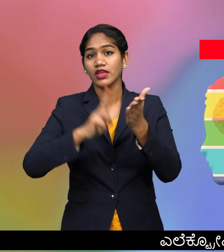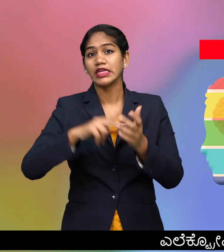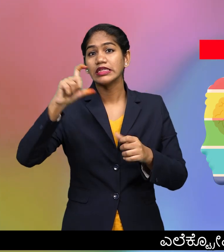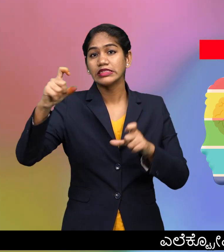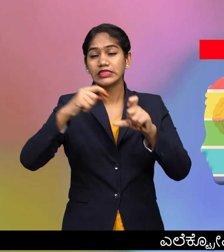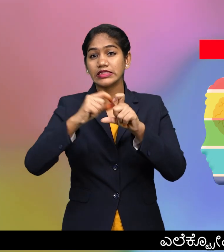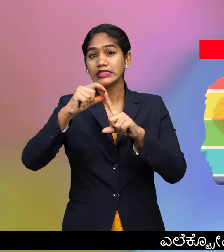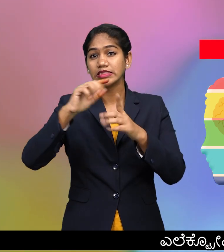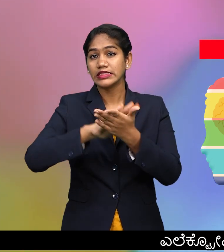ಎಲೆಕ್ಟ್ರಾನ್ಸ್ಪಾಲ್ಗೋಗ್ರಾಮ್